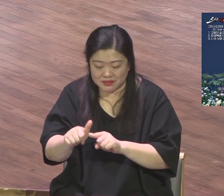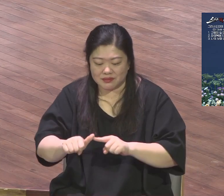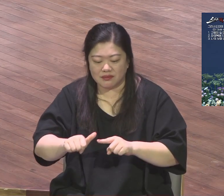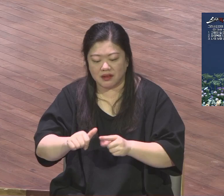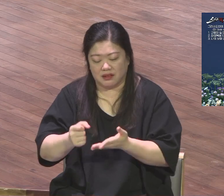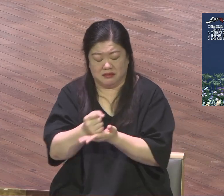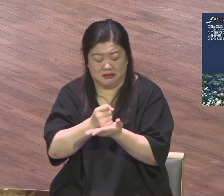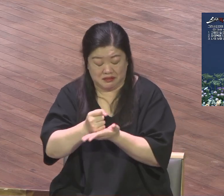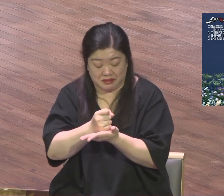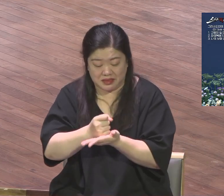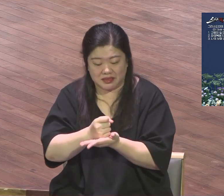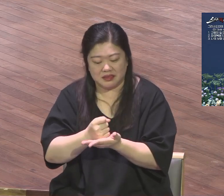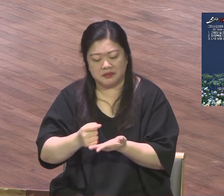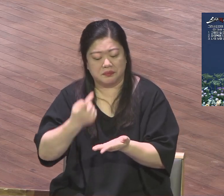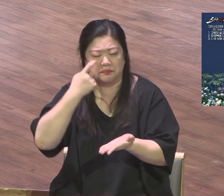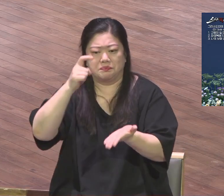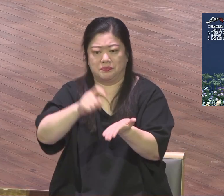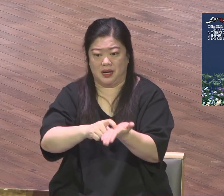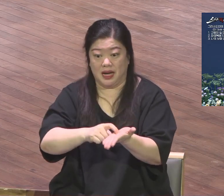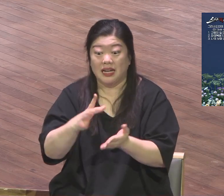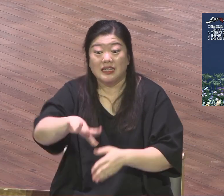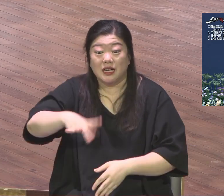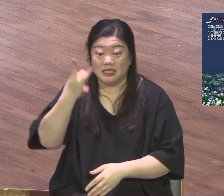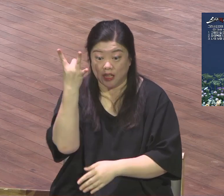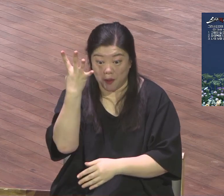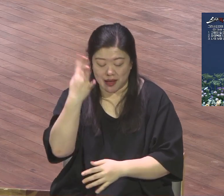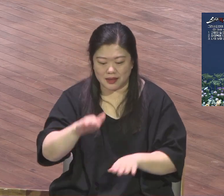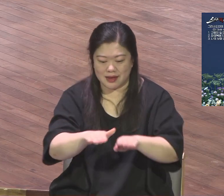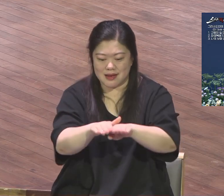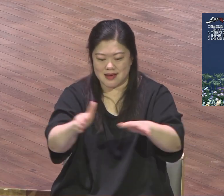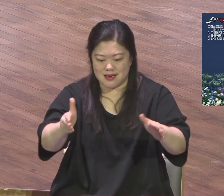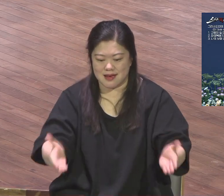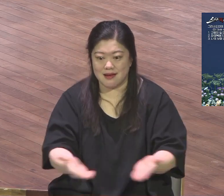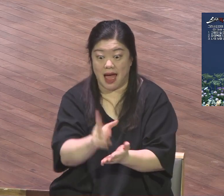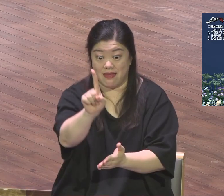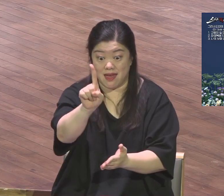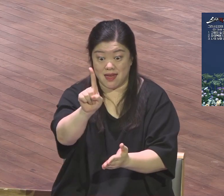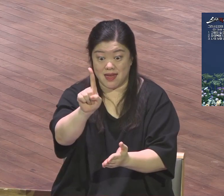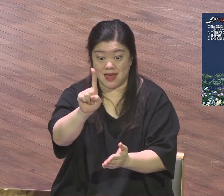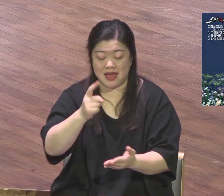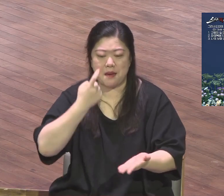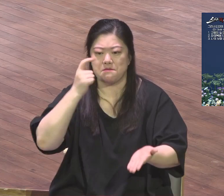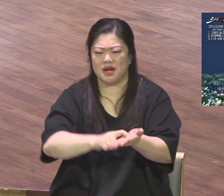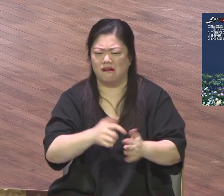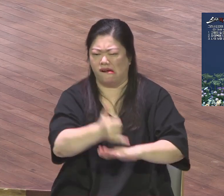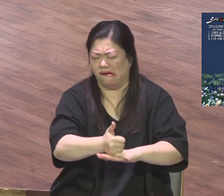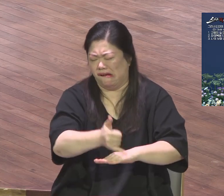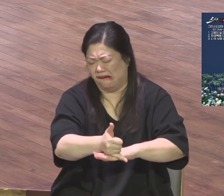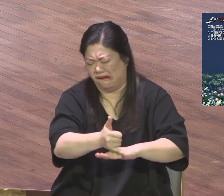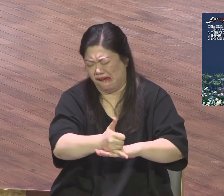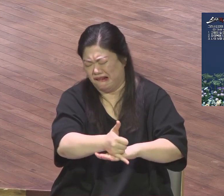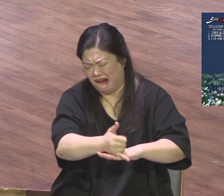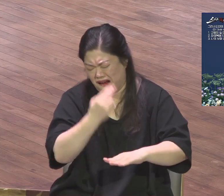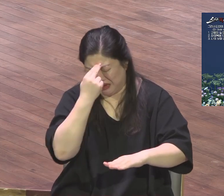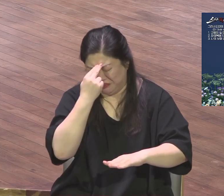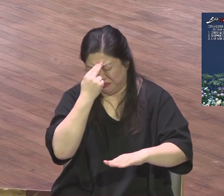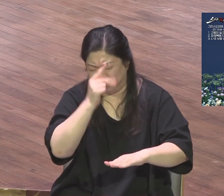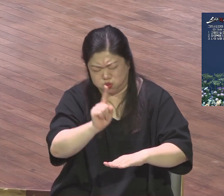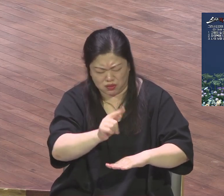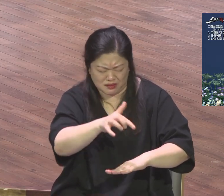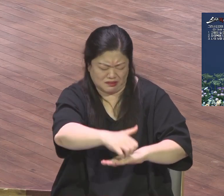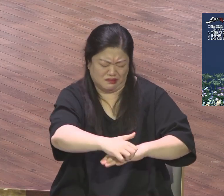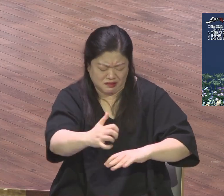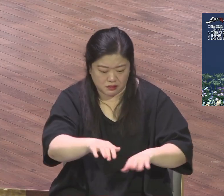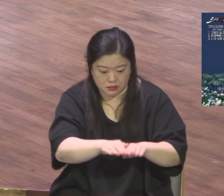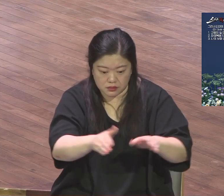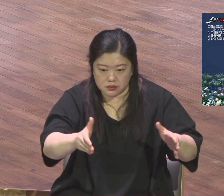처음에 이 사람이 발견한 것이 하나였어요. 하나. 그 하나는 unusually fine.